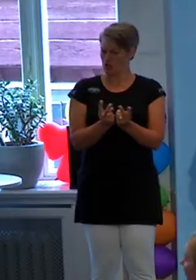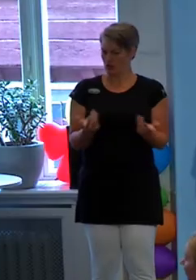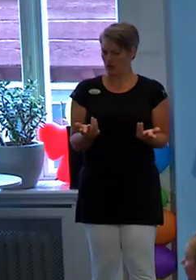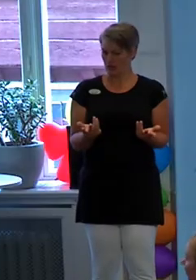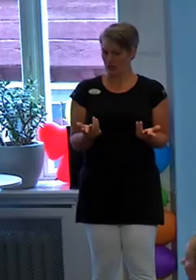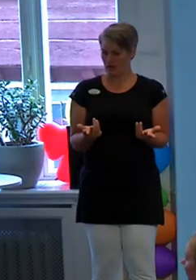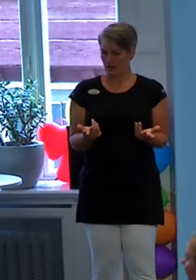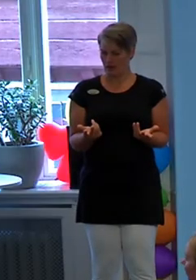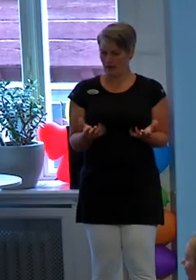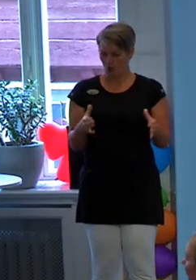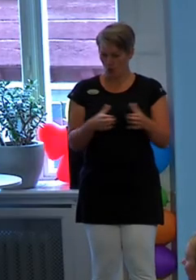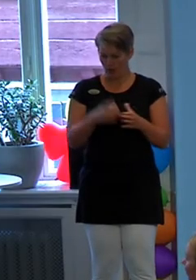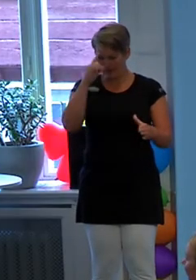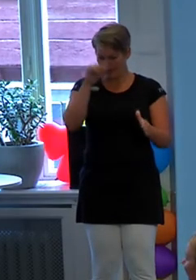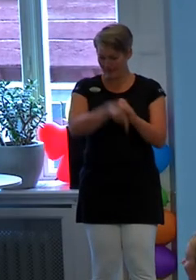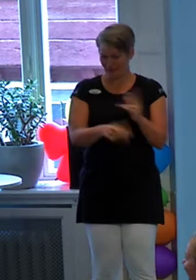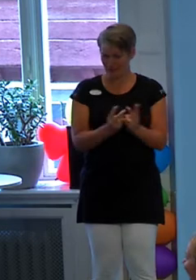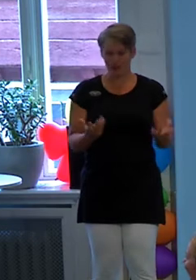intelligens?